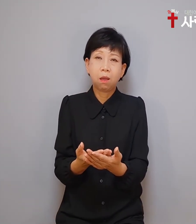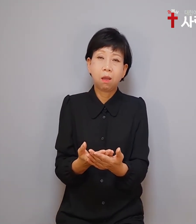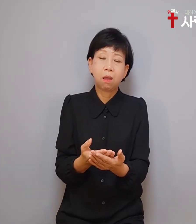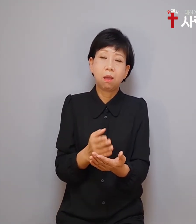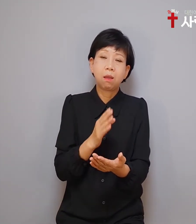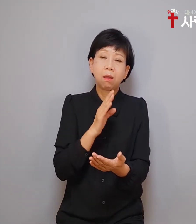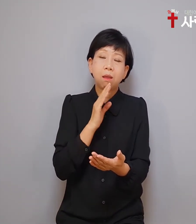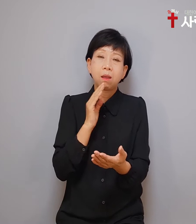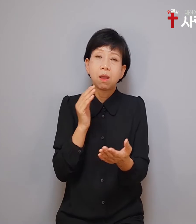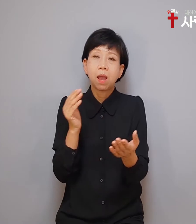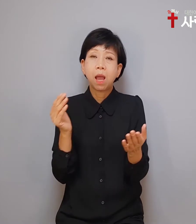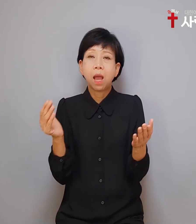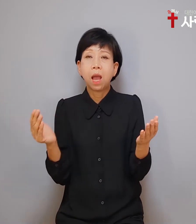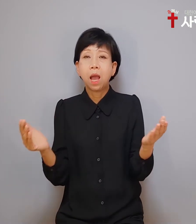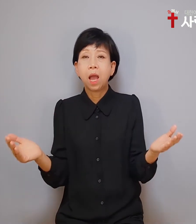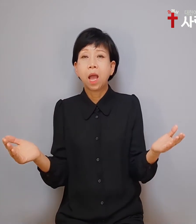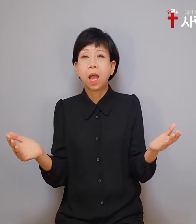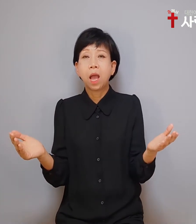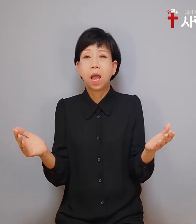하소서.